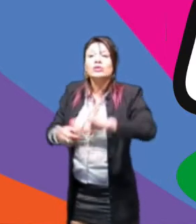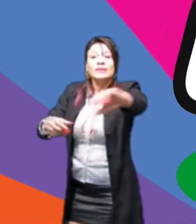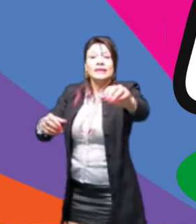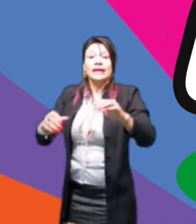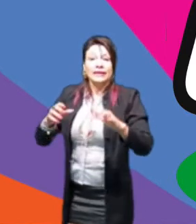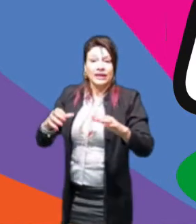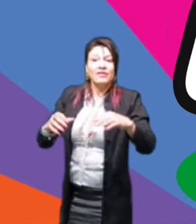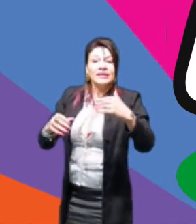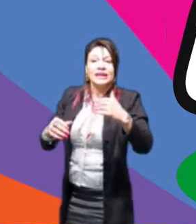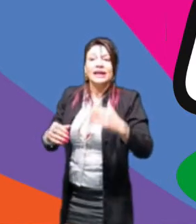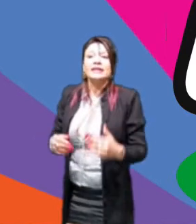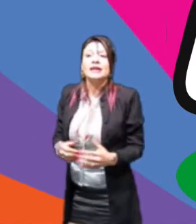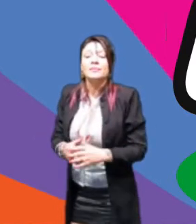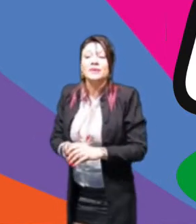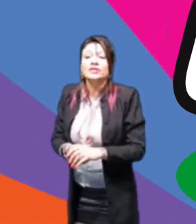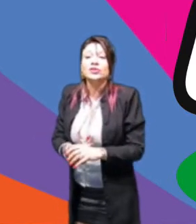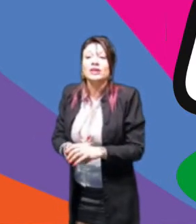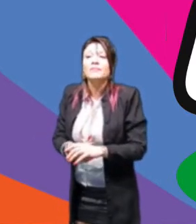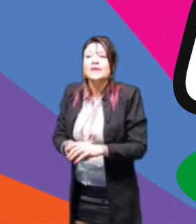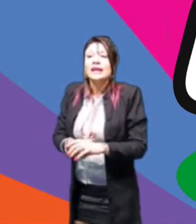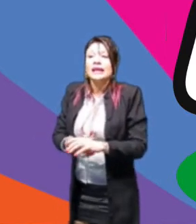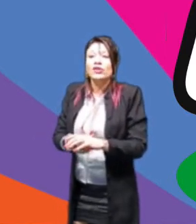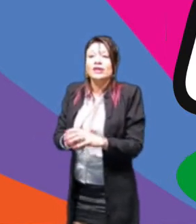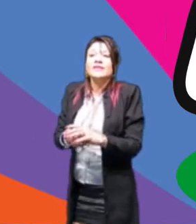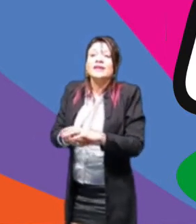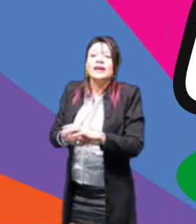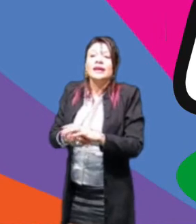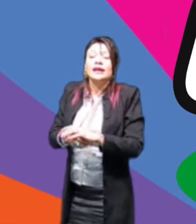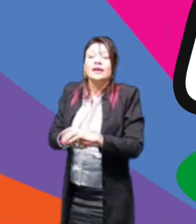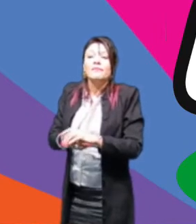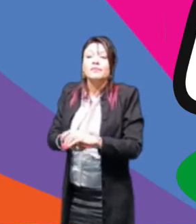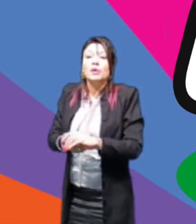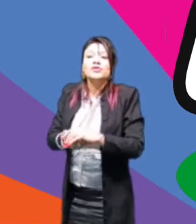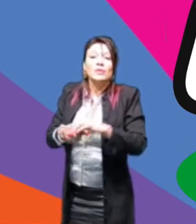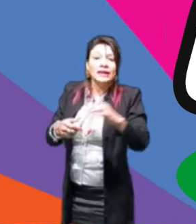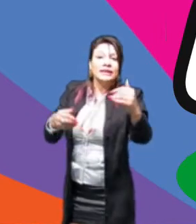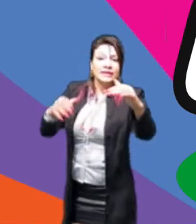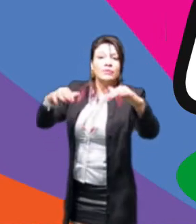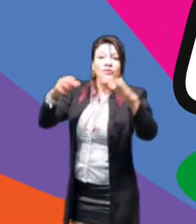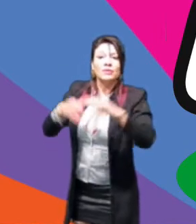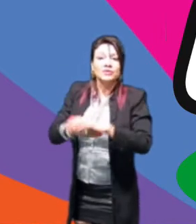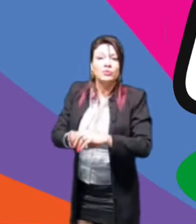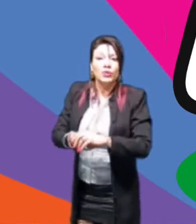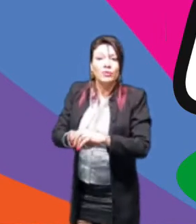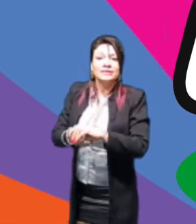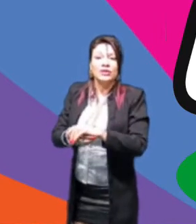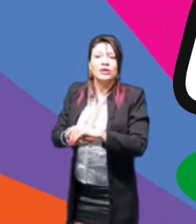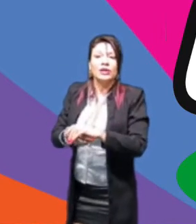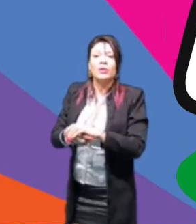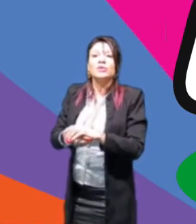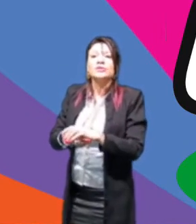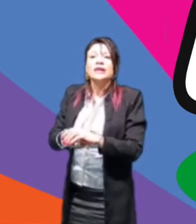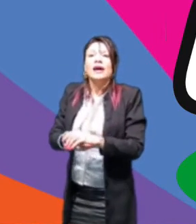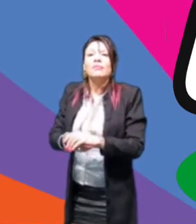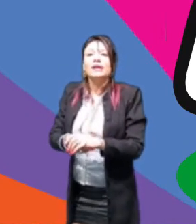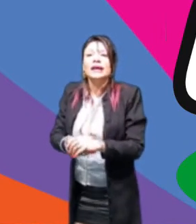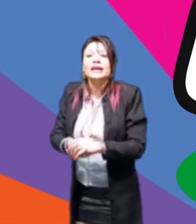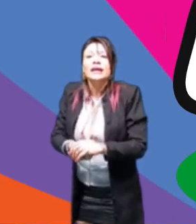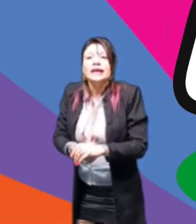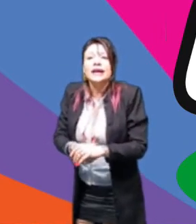Justamente en referencia a este preciso tema, lo que dice Mauricio Macri, tenemos información un poco más, creo que lo podemos